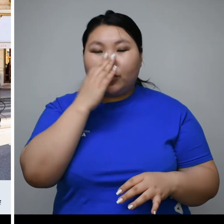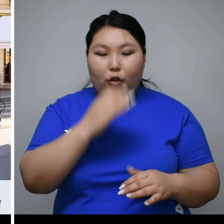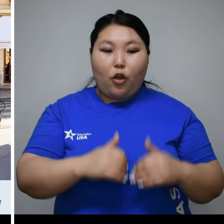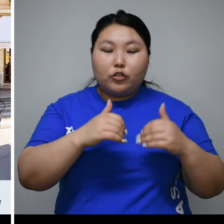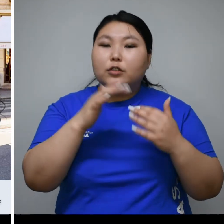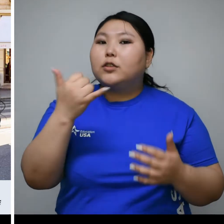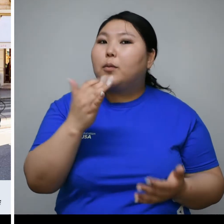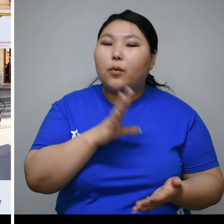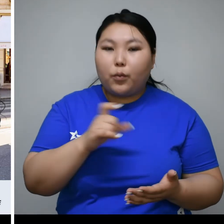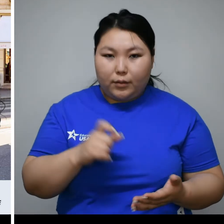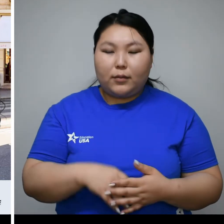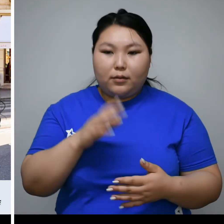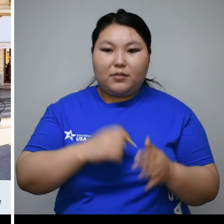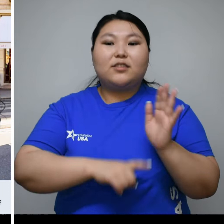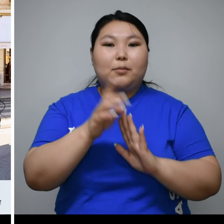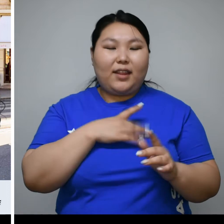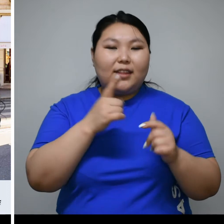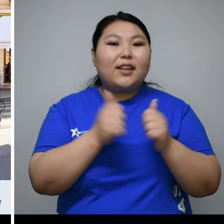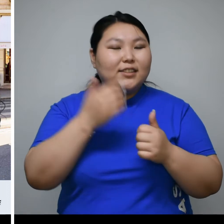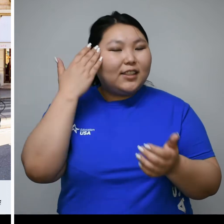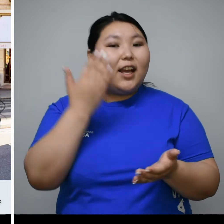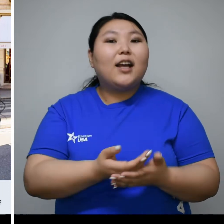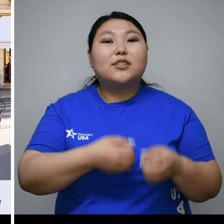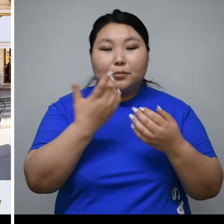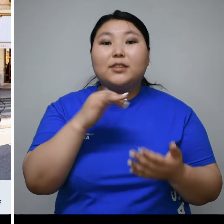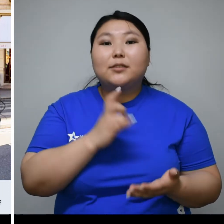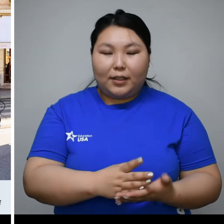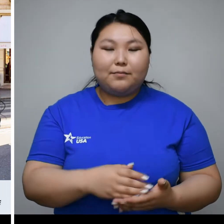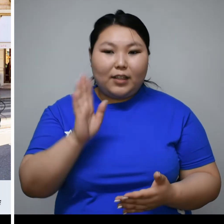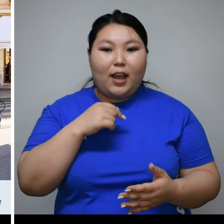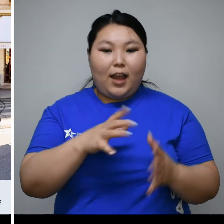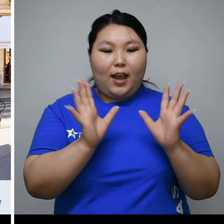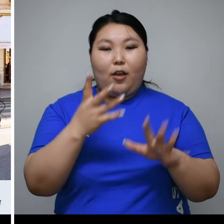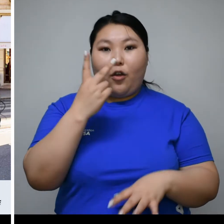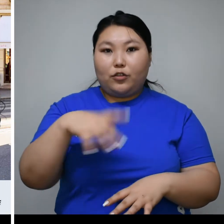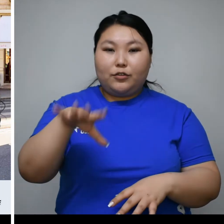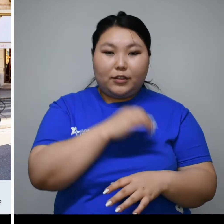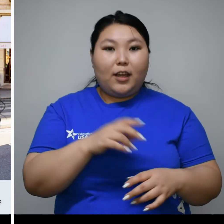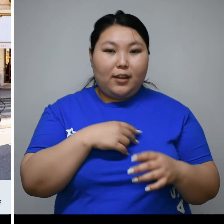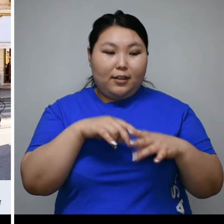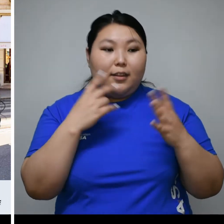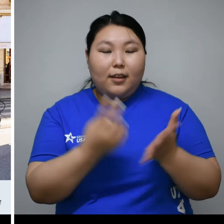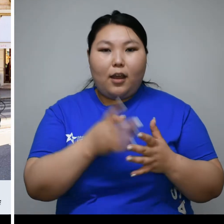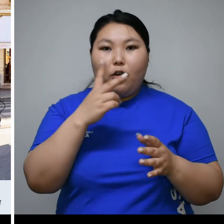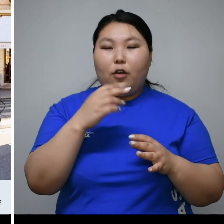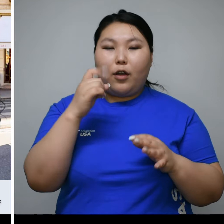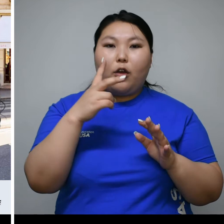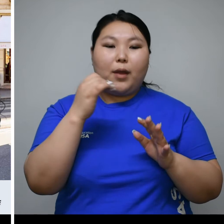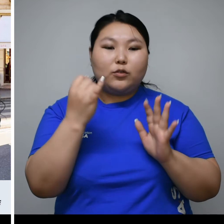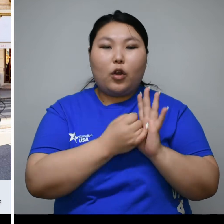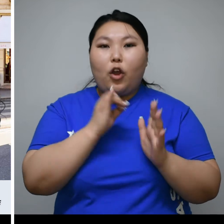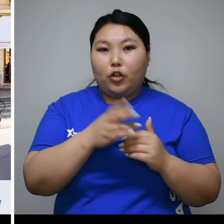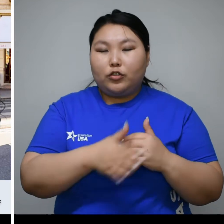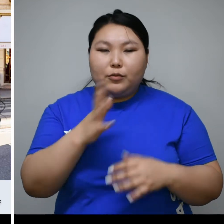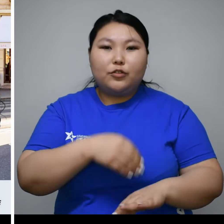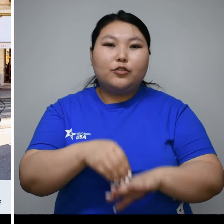тоглоом хөгжүүлж эхлүүл яад юм бэ гэдэг. Тэгж манай нэг найз санаа гаргачихсан байгаа. За тэгээд 10 хоёулаа нийлээд 16 оноос хойш